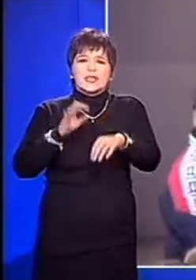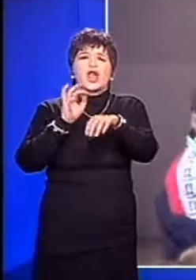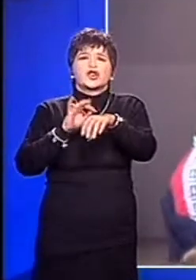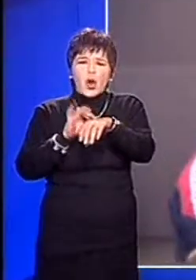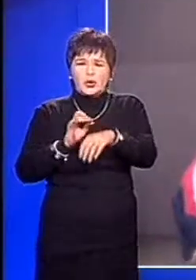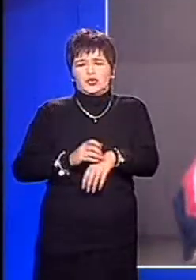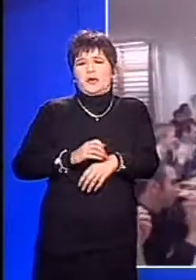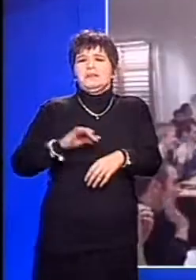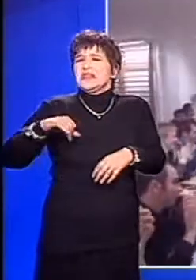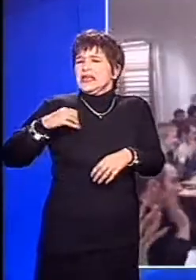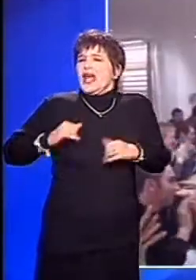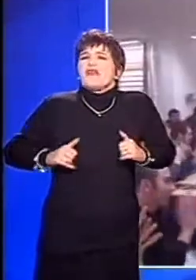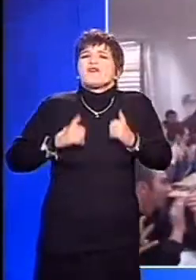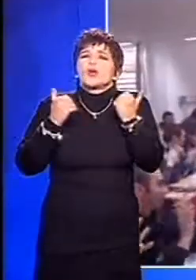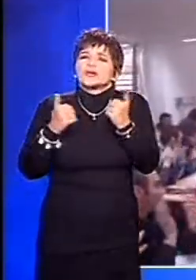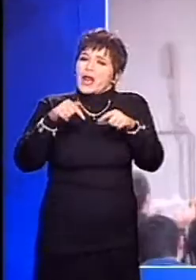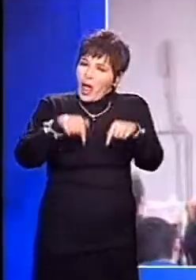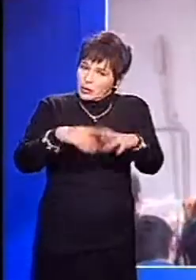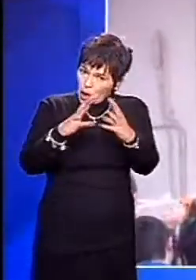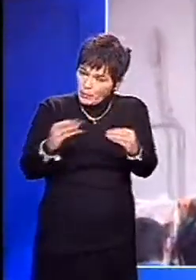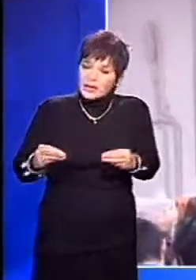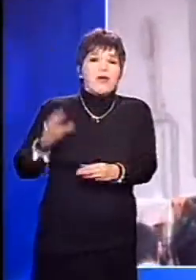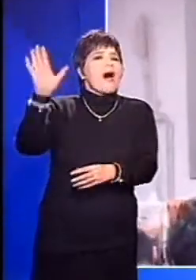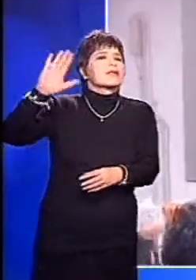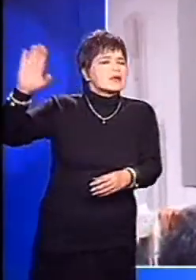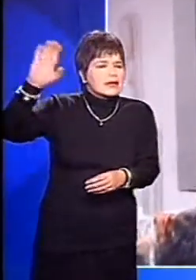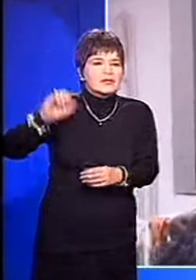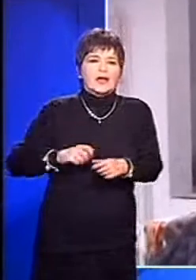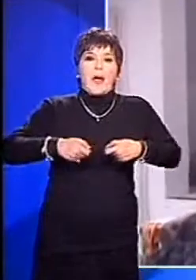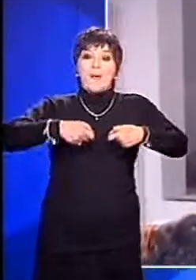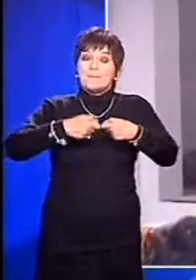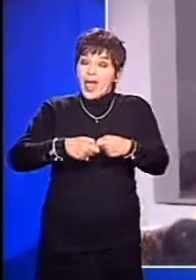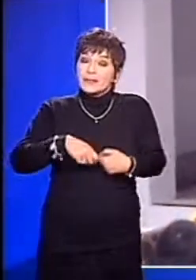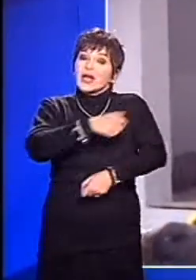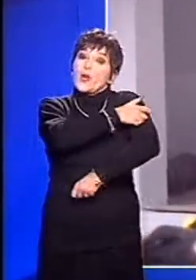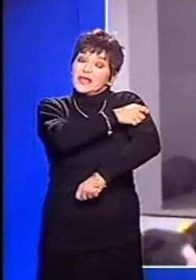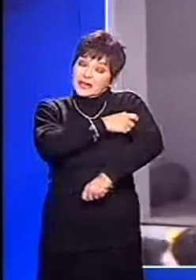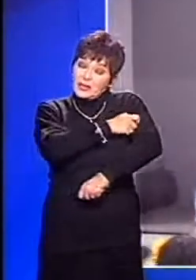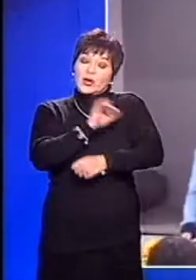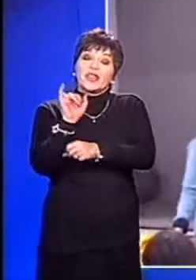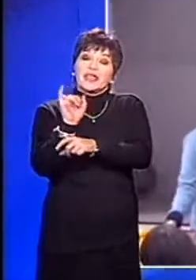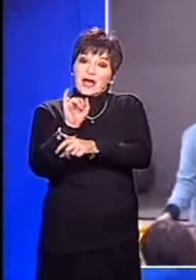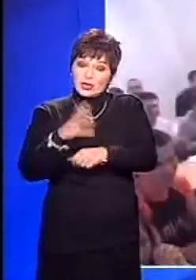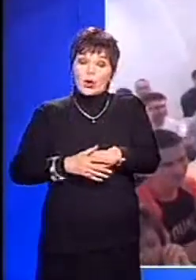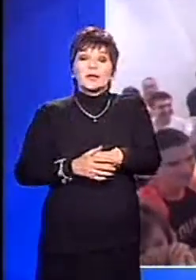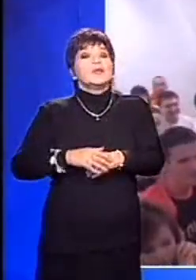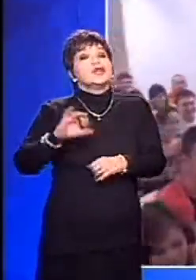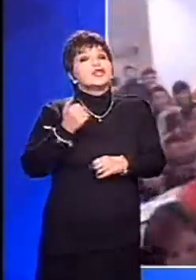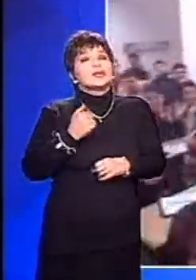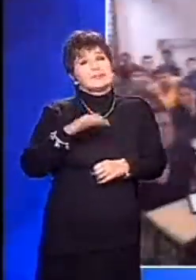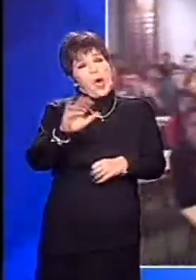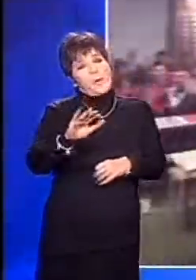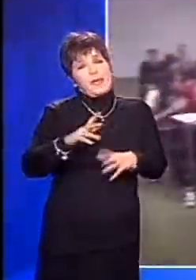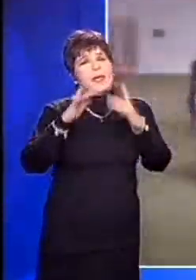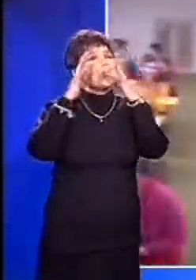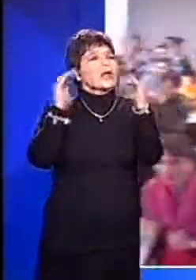a voluntarilor acestor minunate străinătate, special a membrilor comitetului director și bineînțeles festivitate de premiere, copii